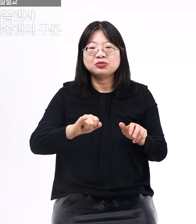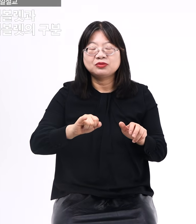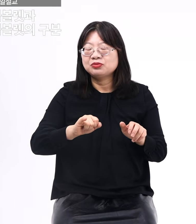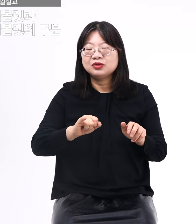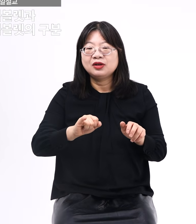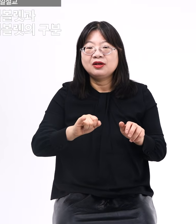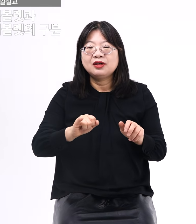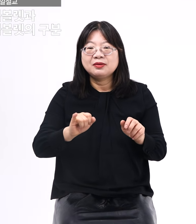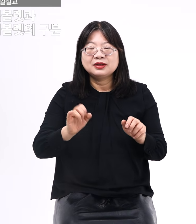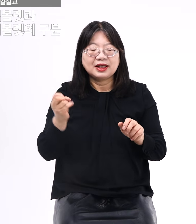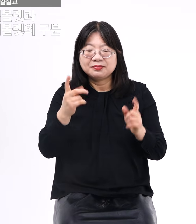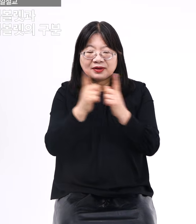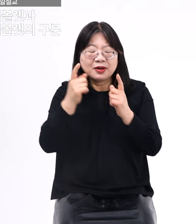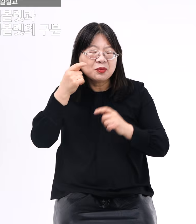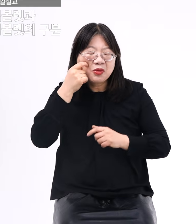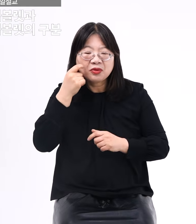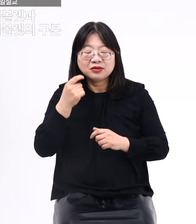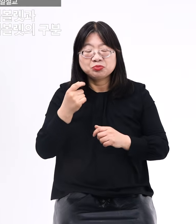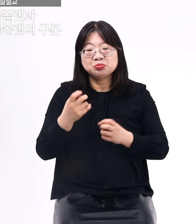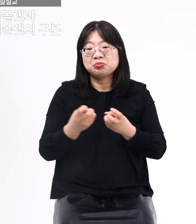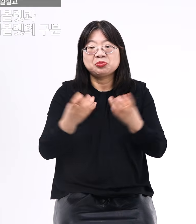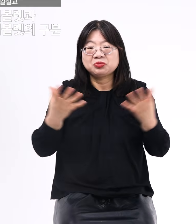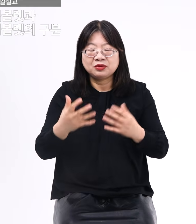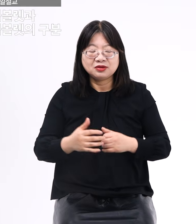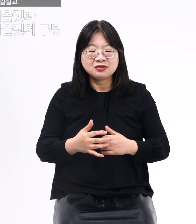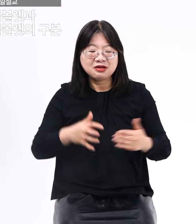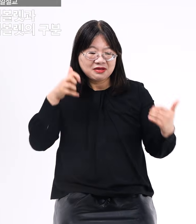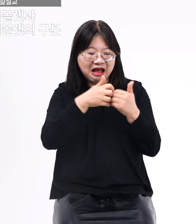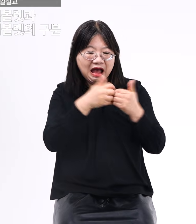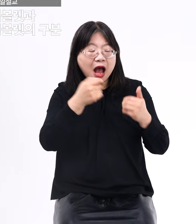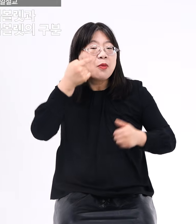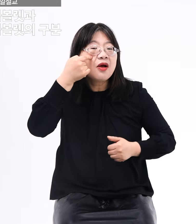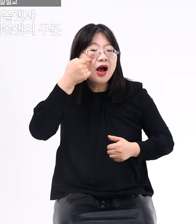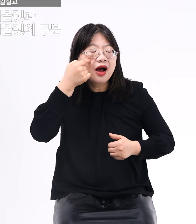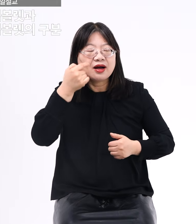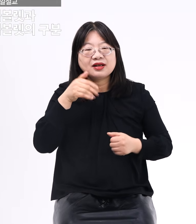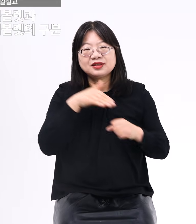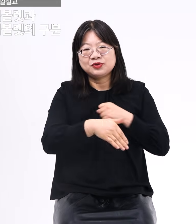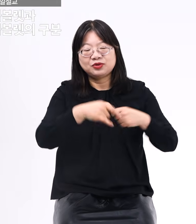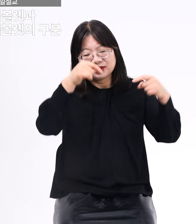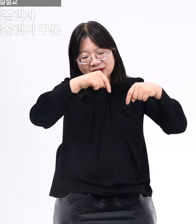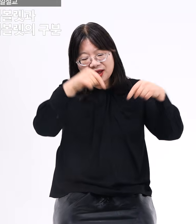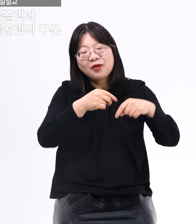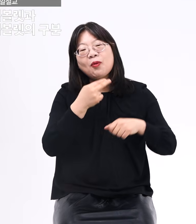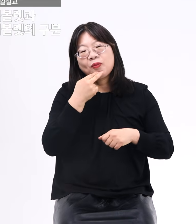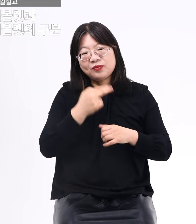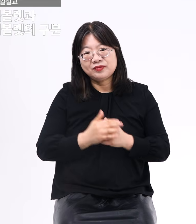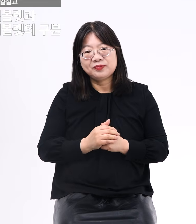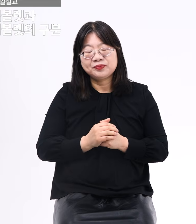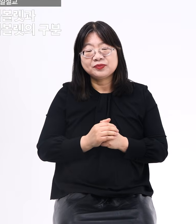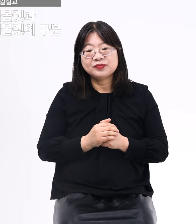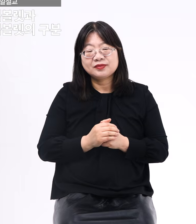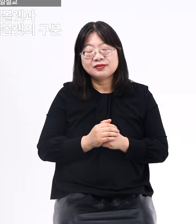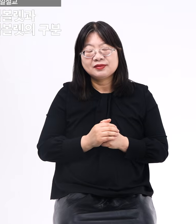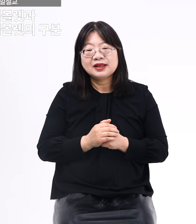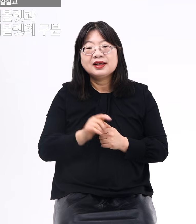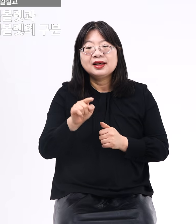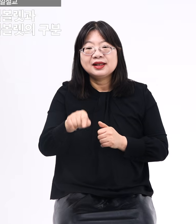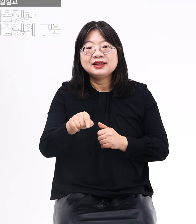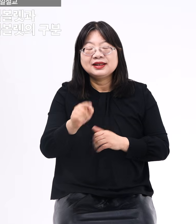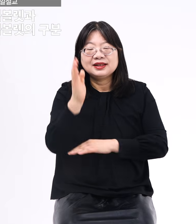전쟁이 일어납니다. 자, 여기서 우리가 조금 호흡을 멈추어서 생각해 볼 여지가 하나